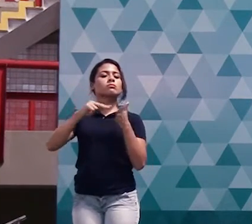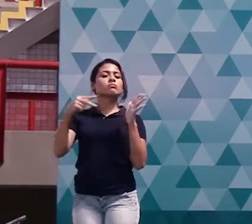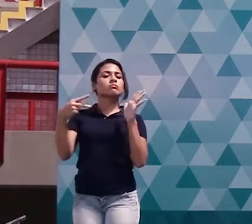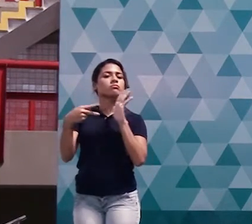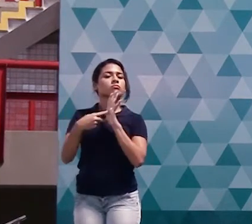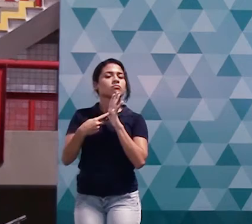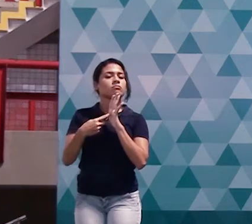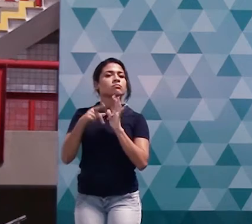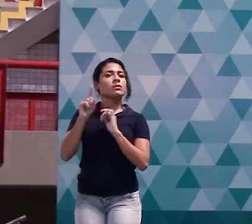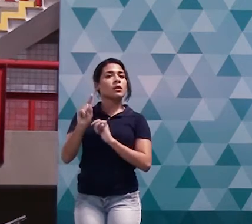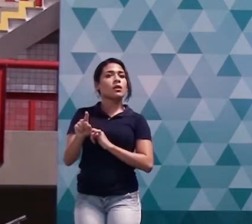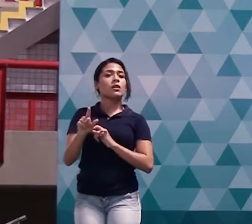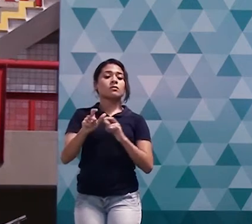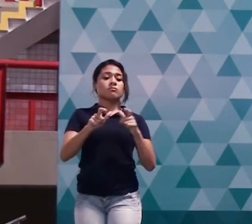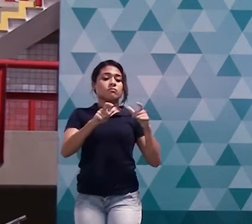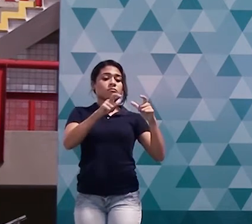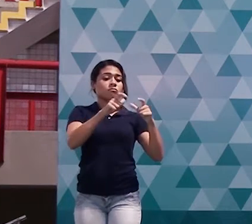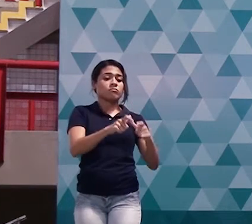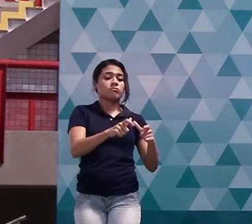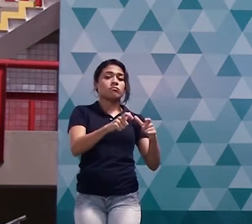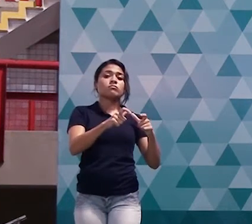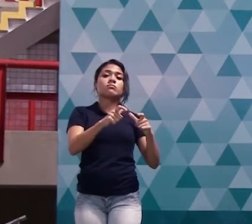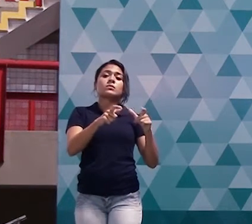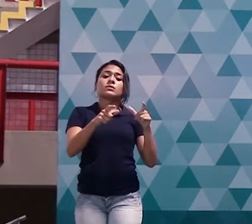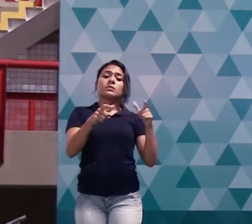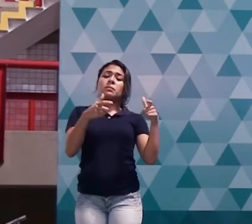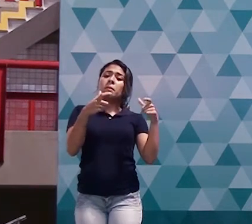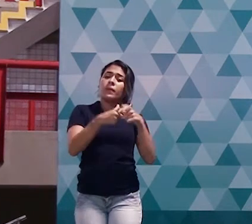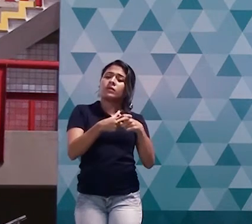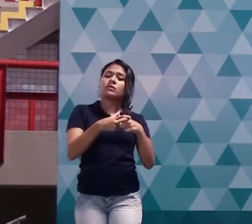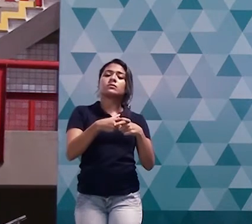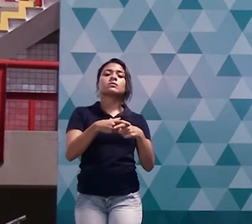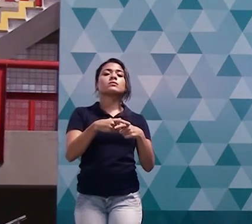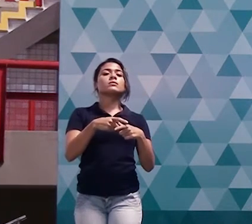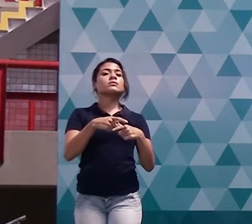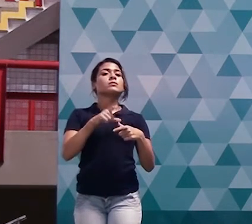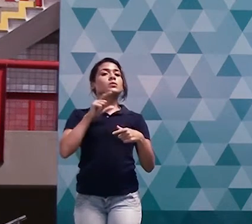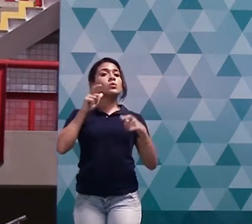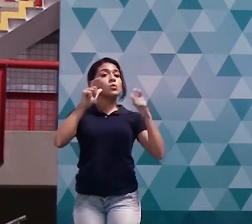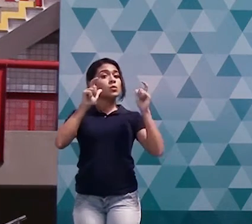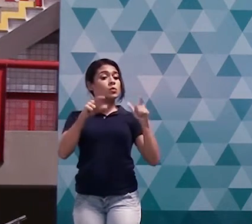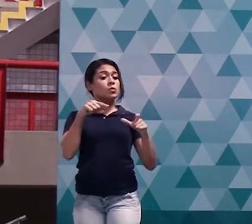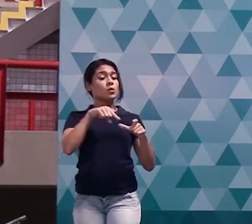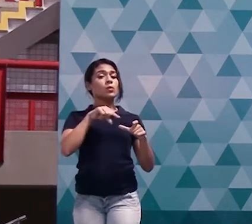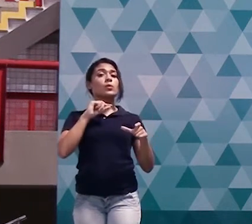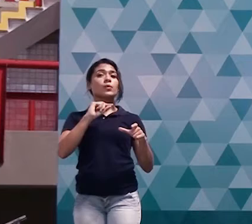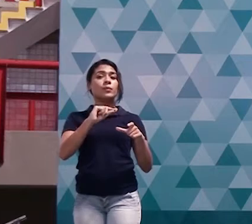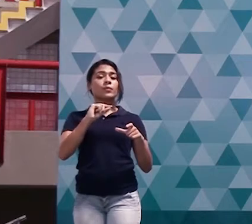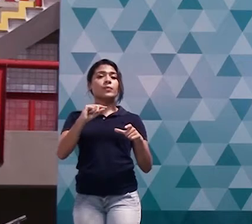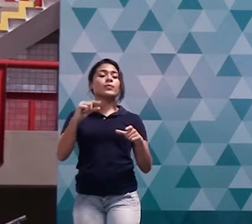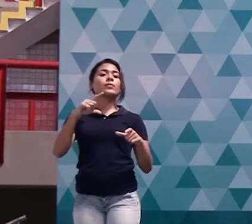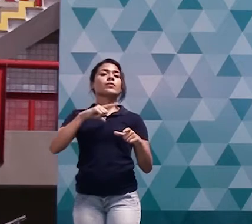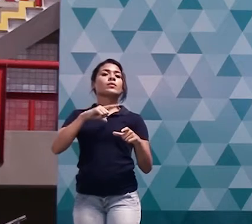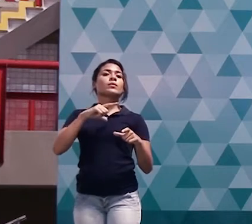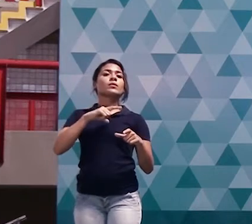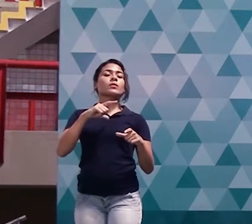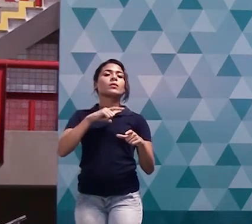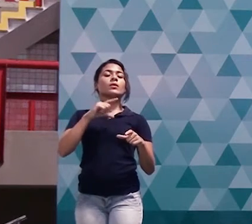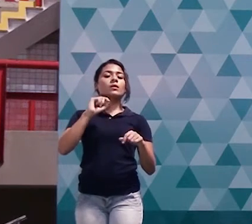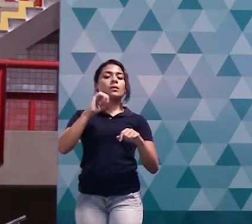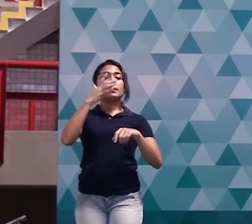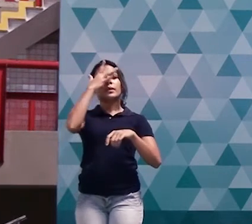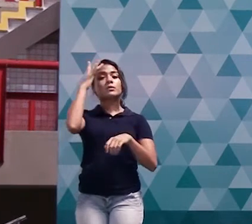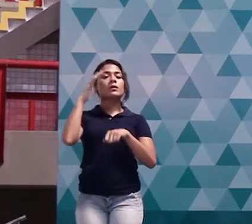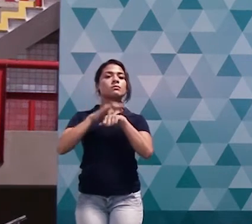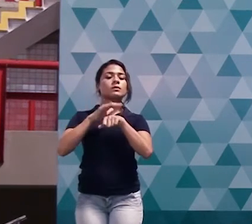Eram pequenas propriedades que eram arrendadas, onde os próprios